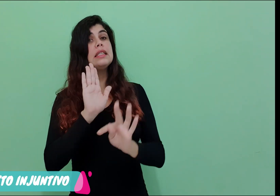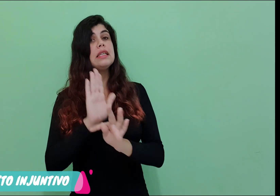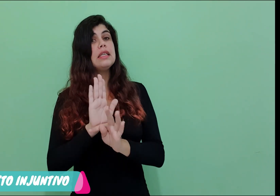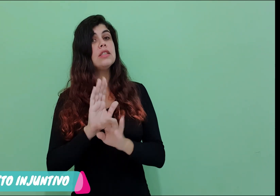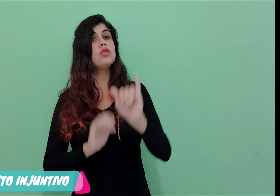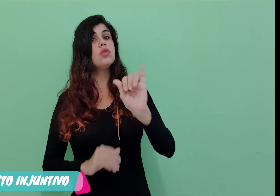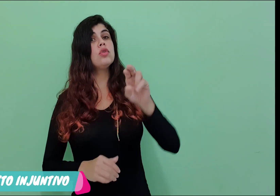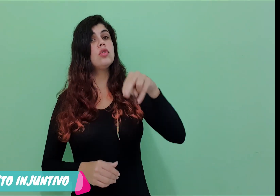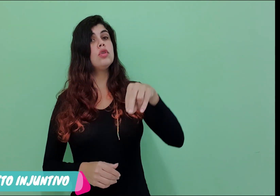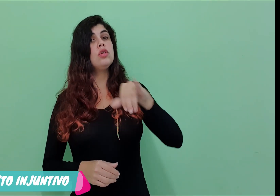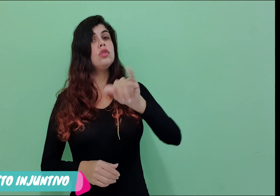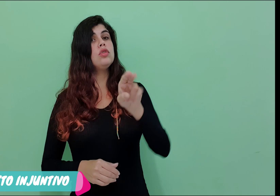Texto injuntivo.